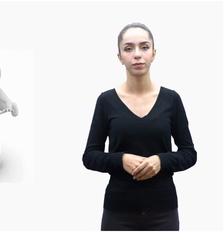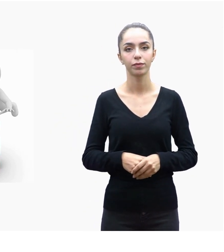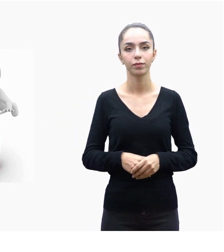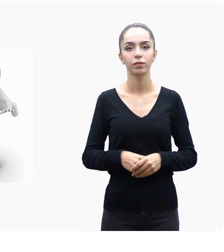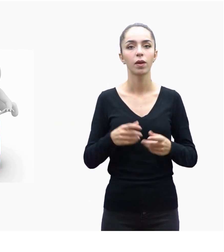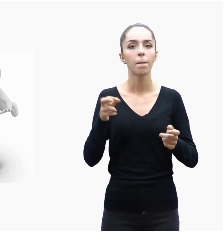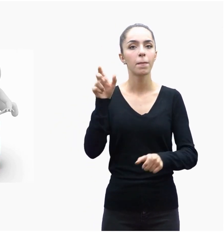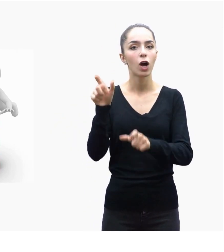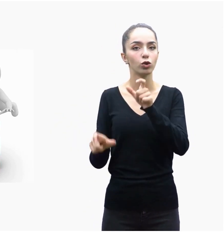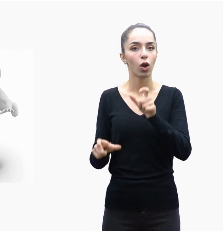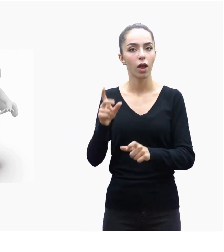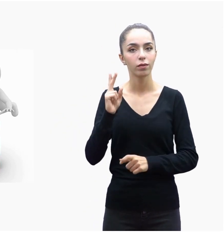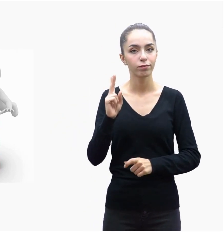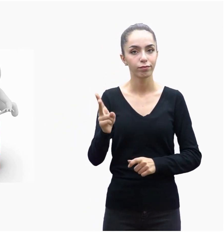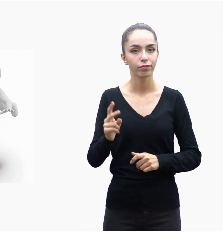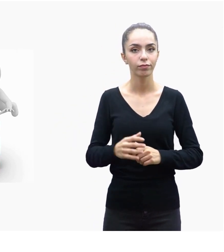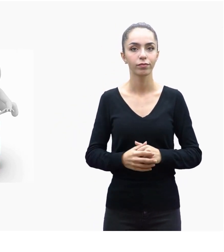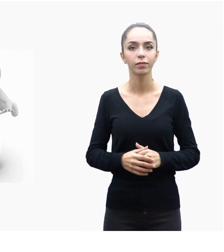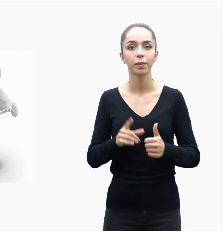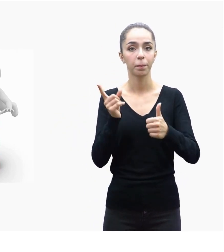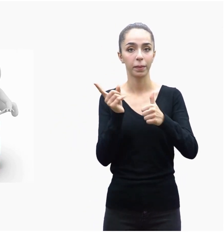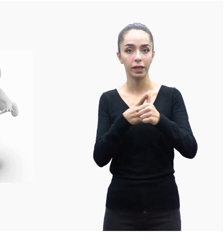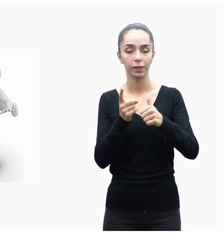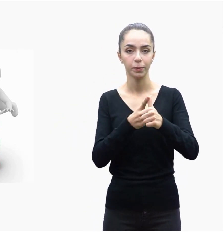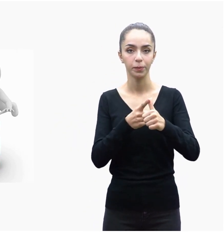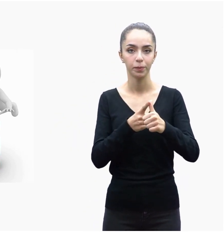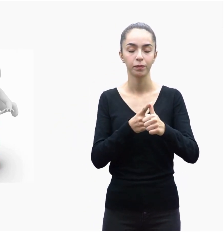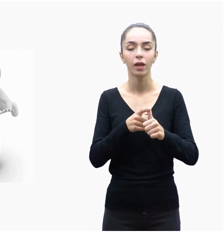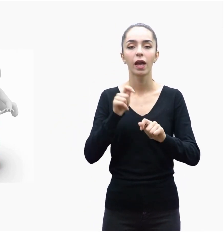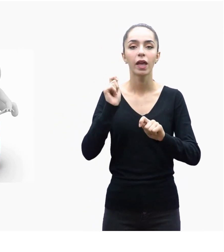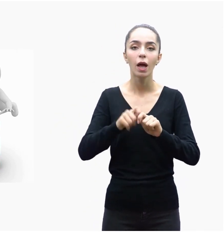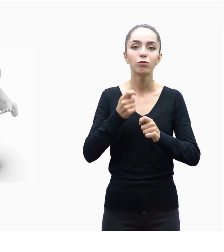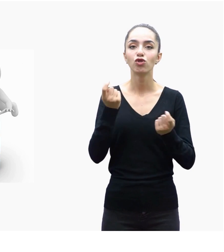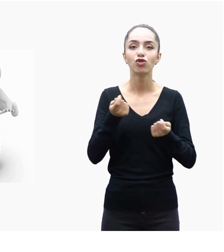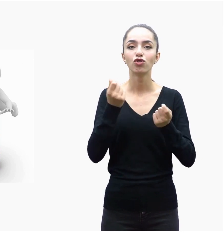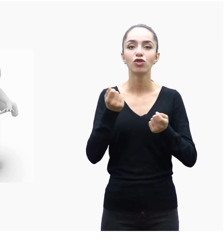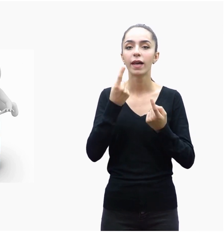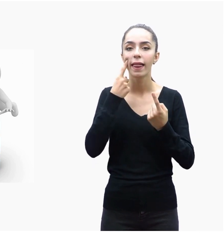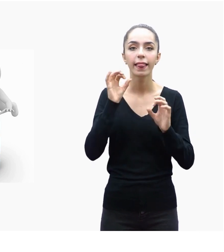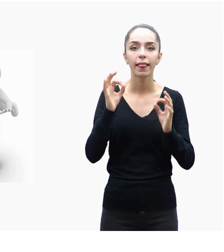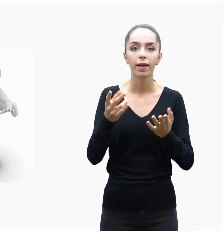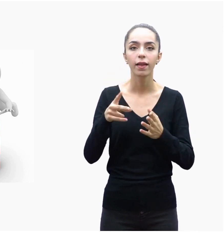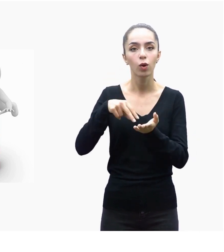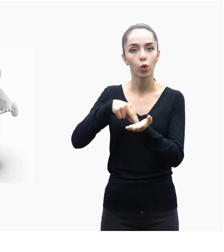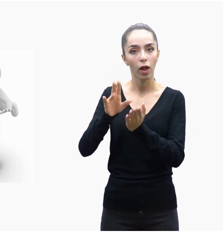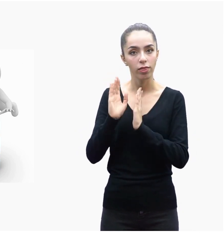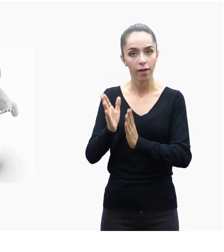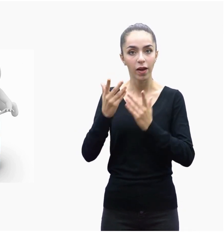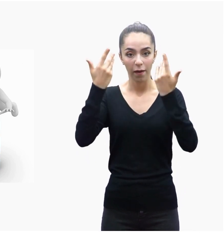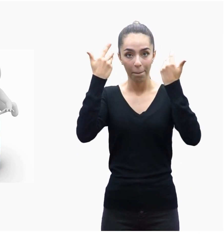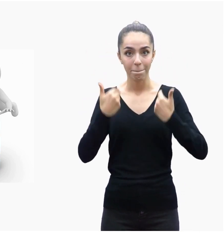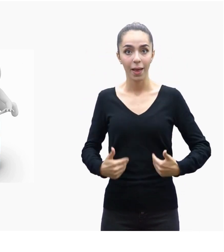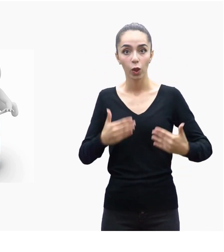Çalışanlar. 1. Yapılacak işi yürütmeye fiziki yapılarının uygun